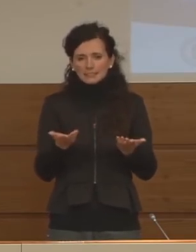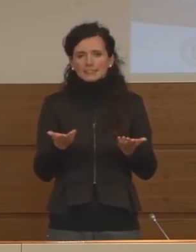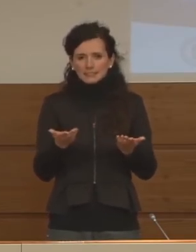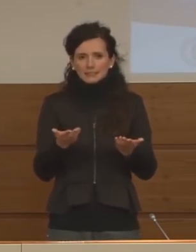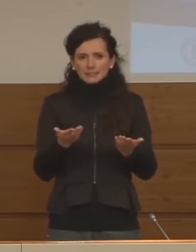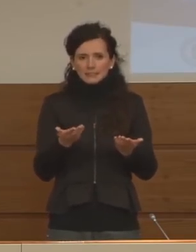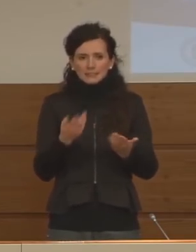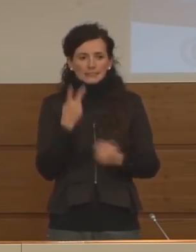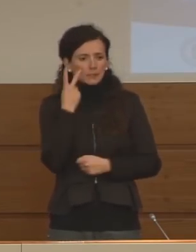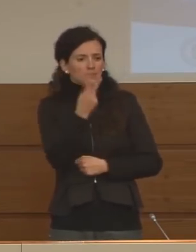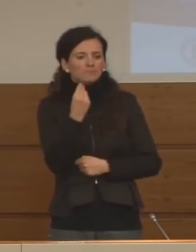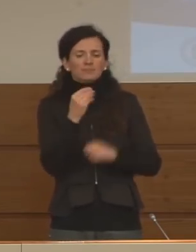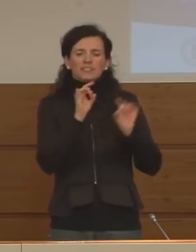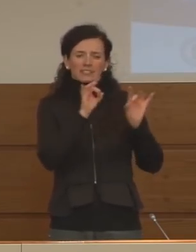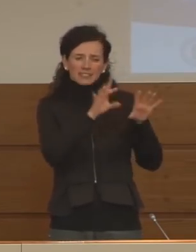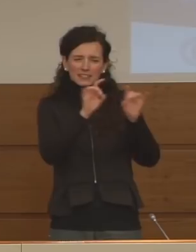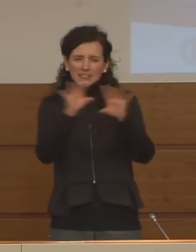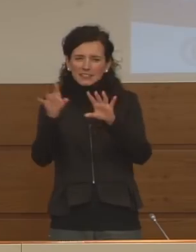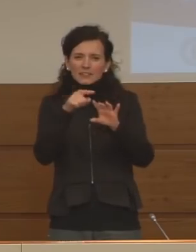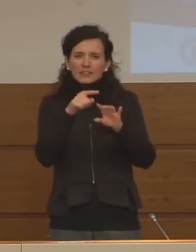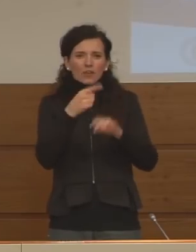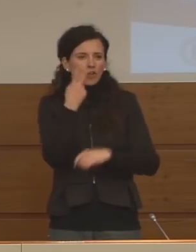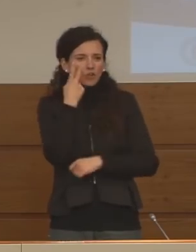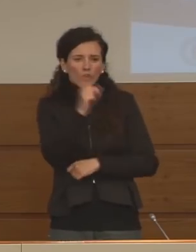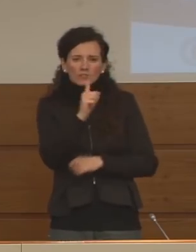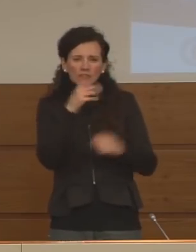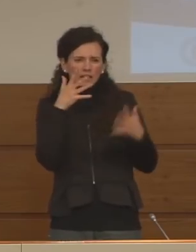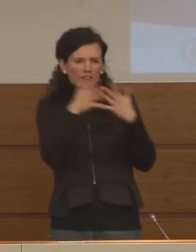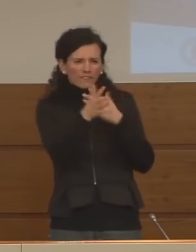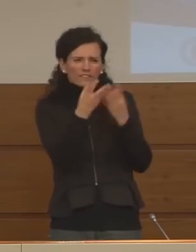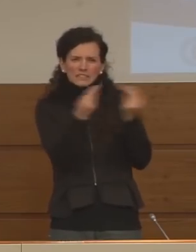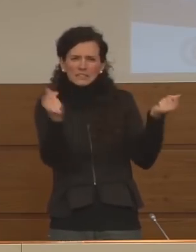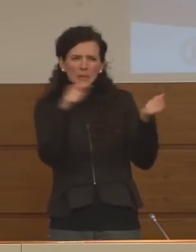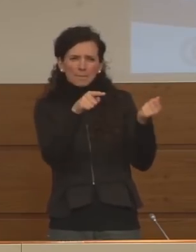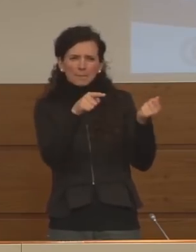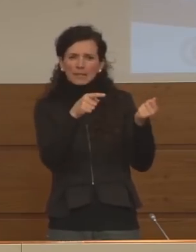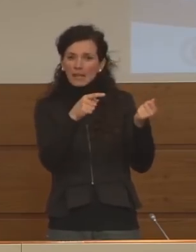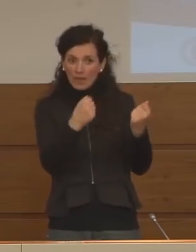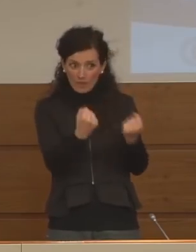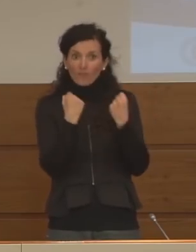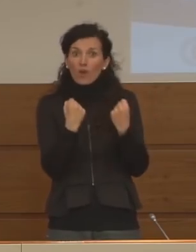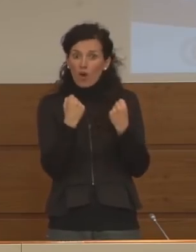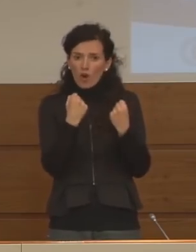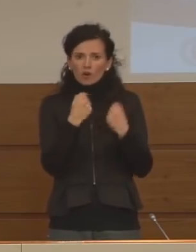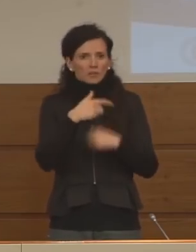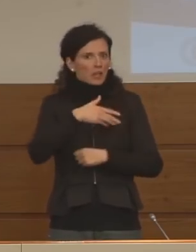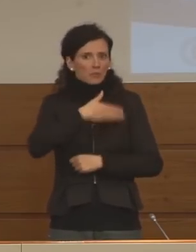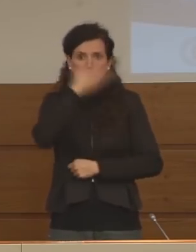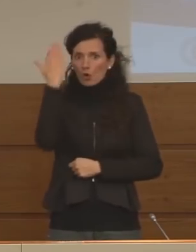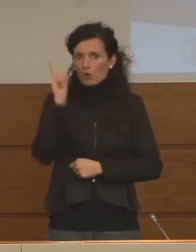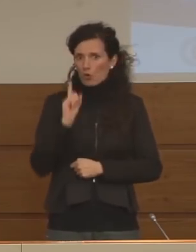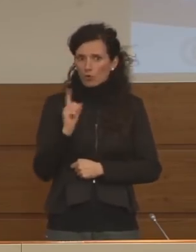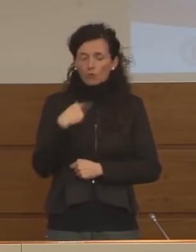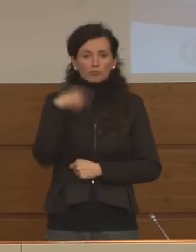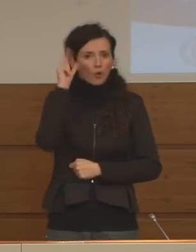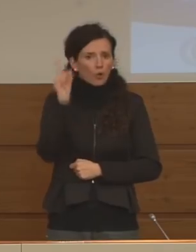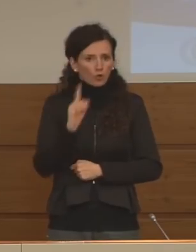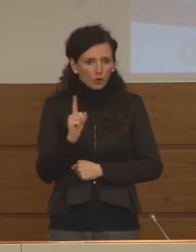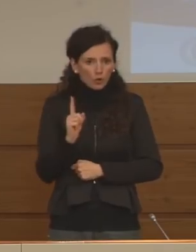invisibile è forte e sconosciuto e ancora per